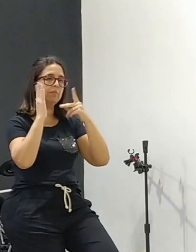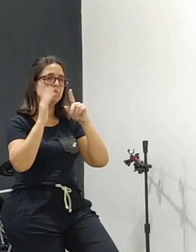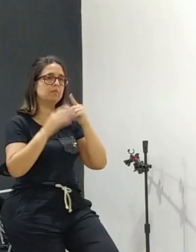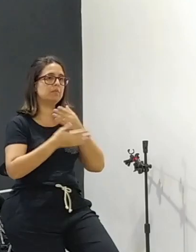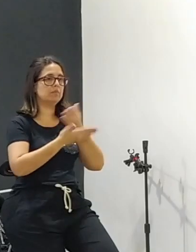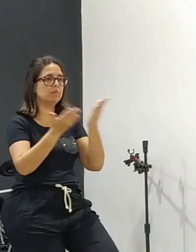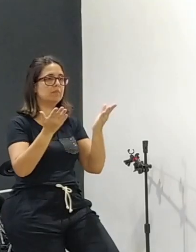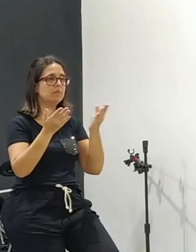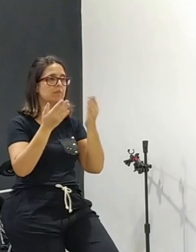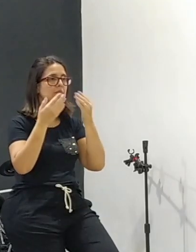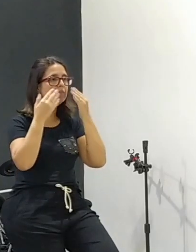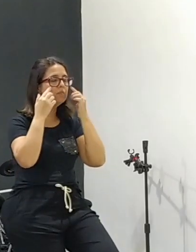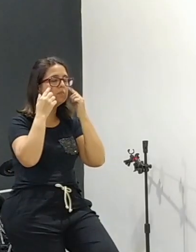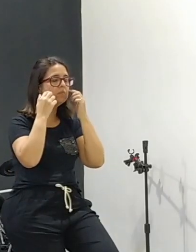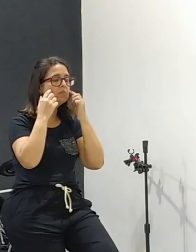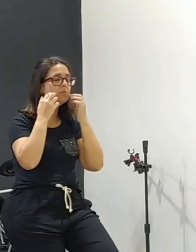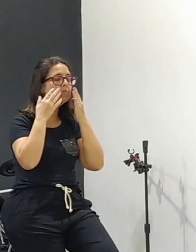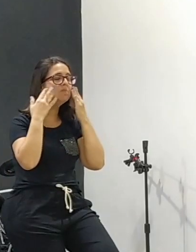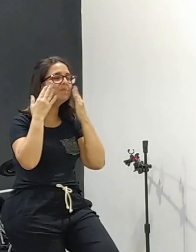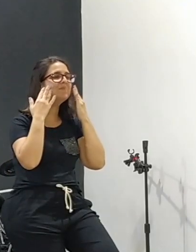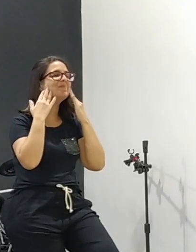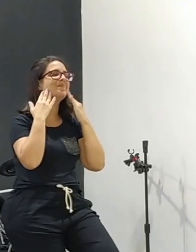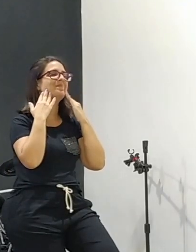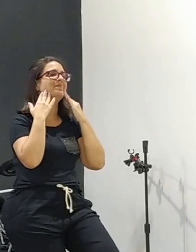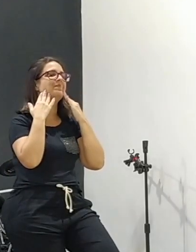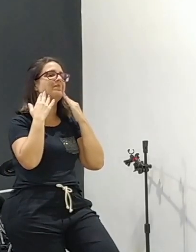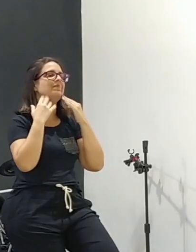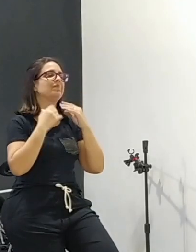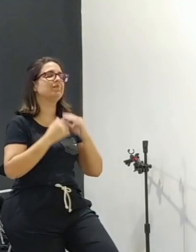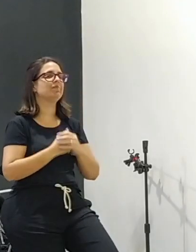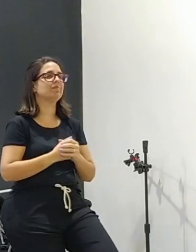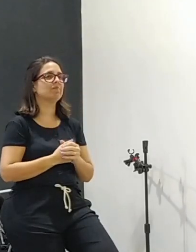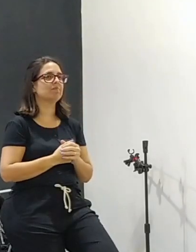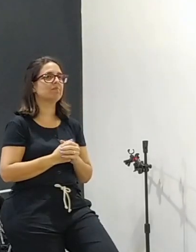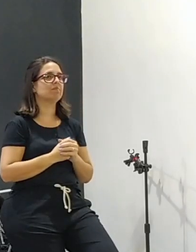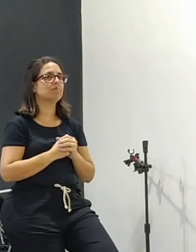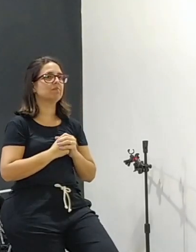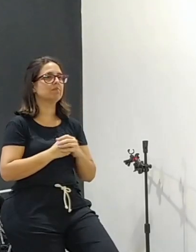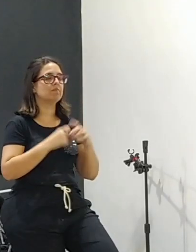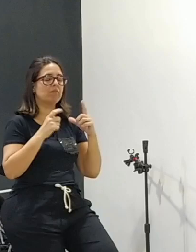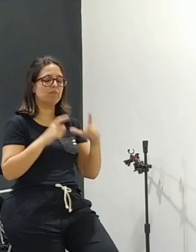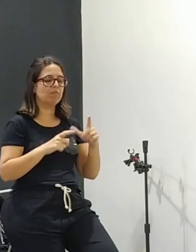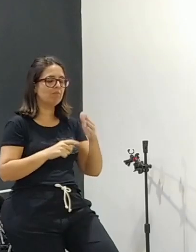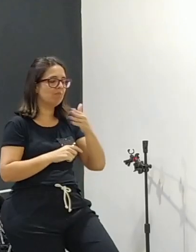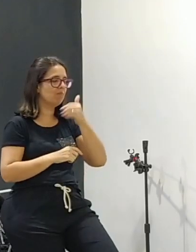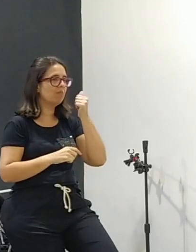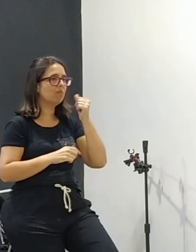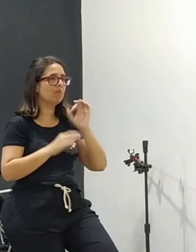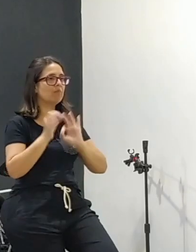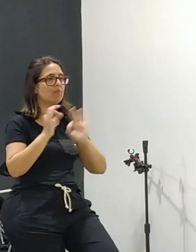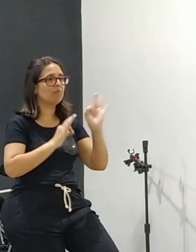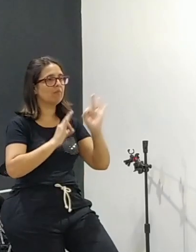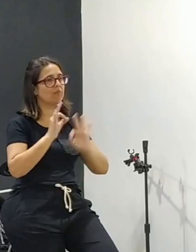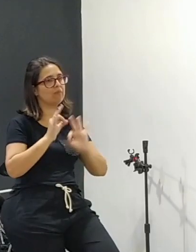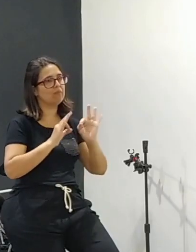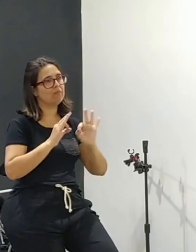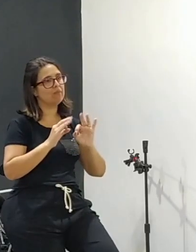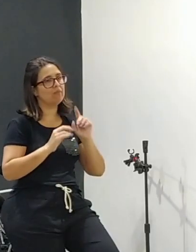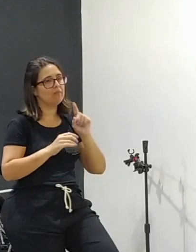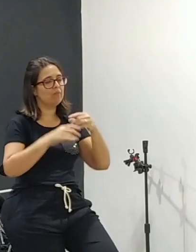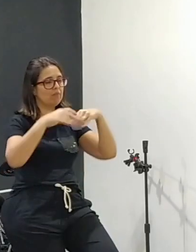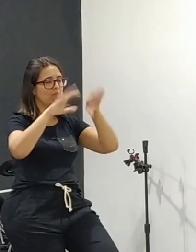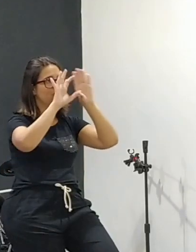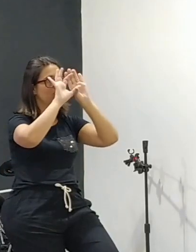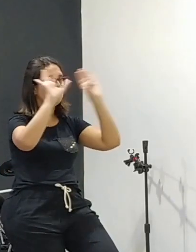dos seus olhos toda a lágrima. Ele quer, né? Ele tem um lugar melhor preparado para você no céu. Tem